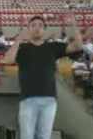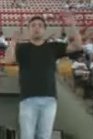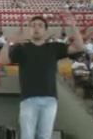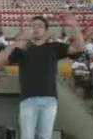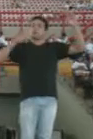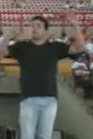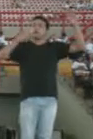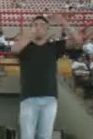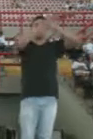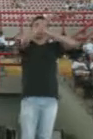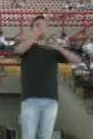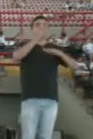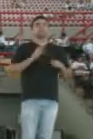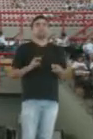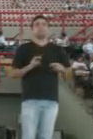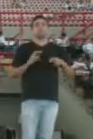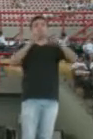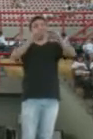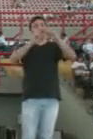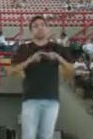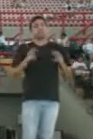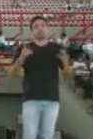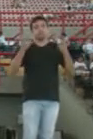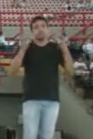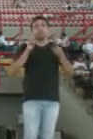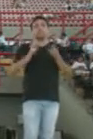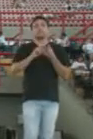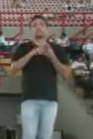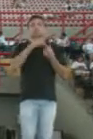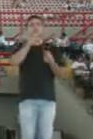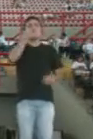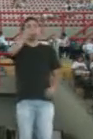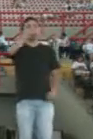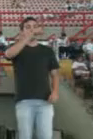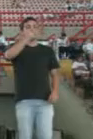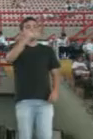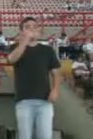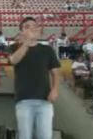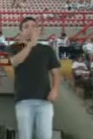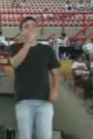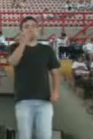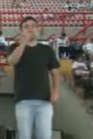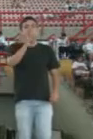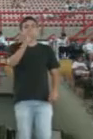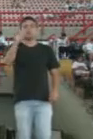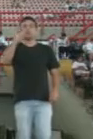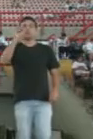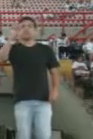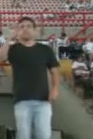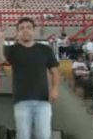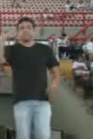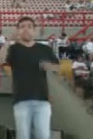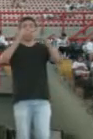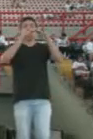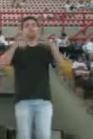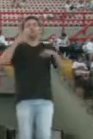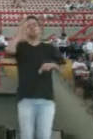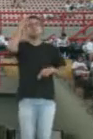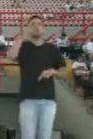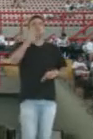quando ela fala. Olha o autor aí, Machado de Assis, que você acha que ele é apenas essa pessoa